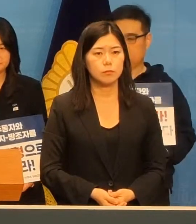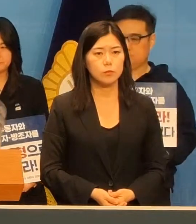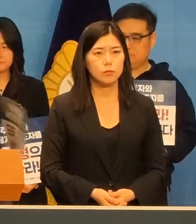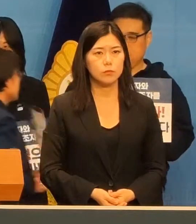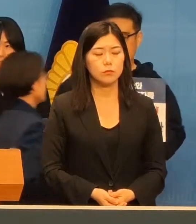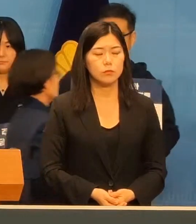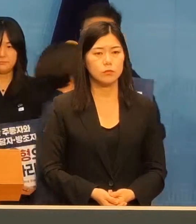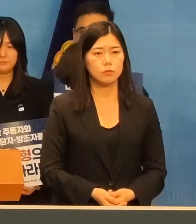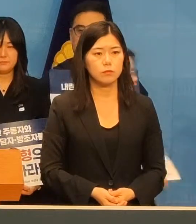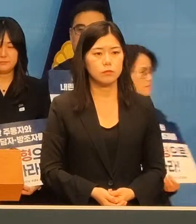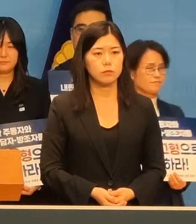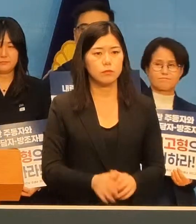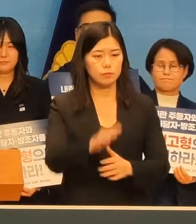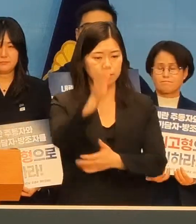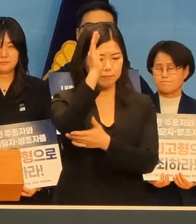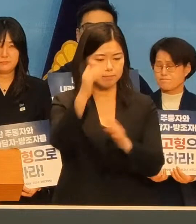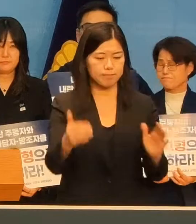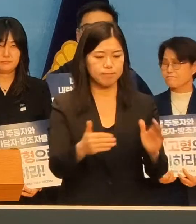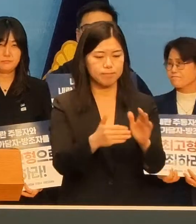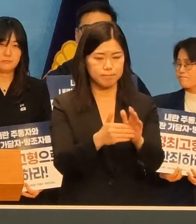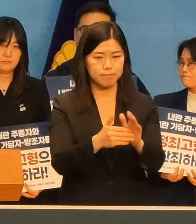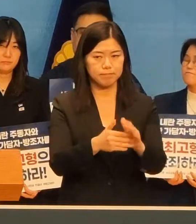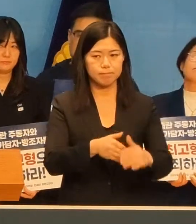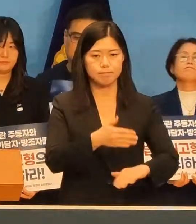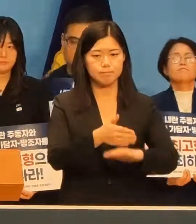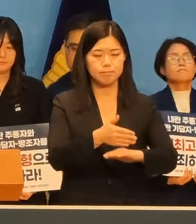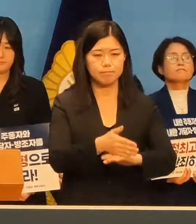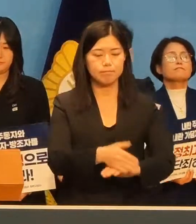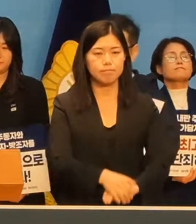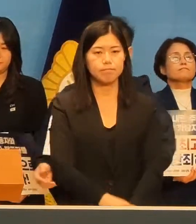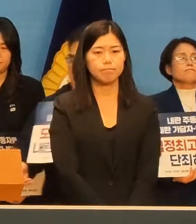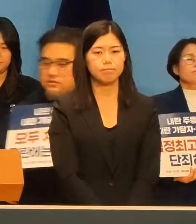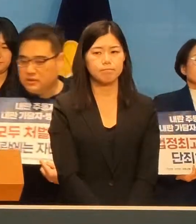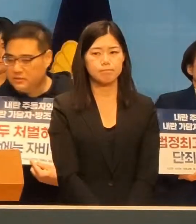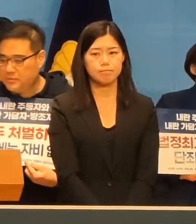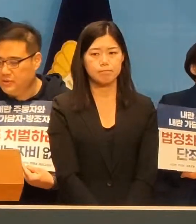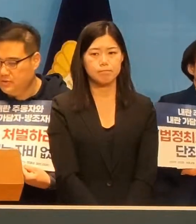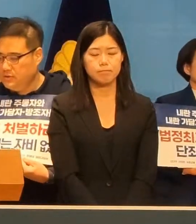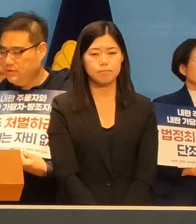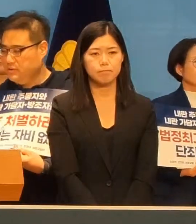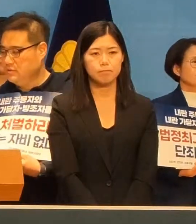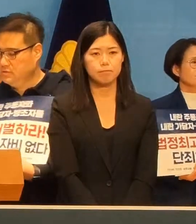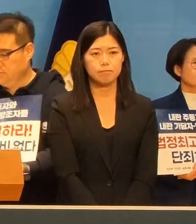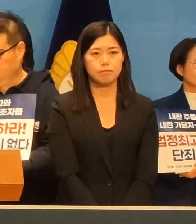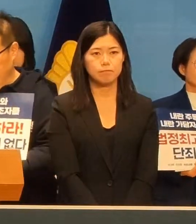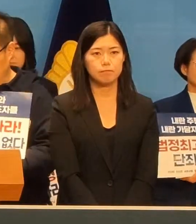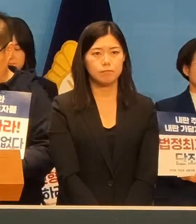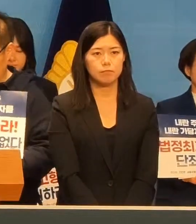네, 이상 기자회견 마치도록 하겠습니다. 인사드리고 가시죠.